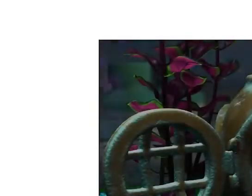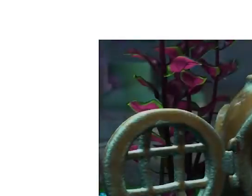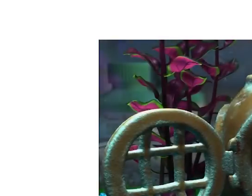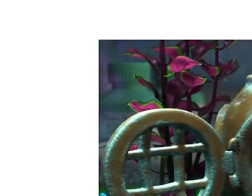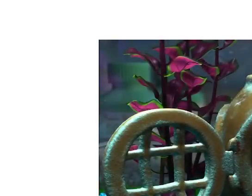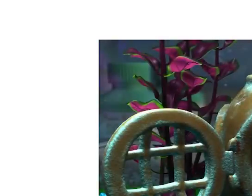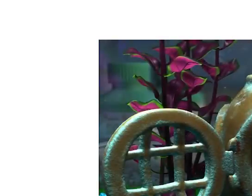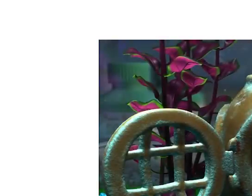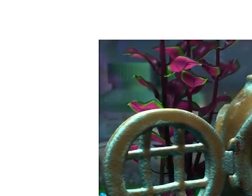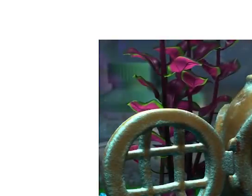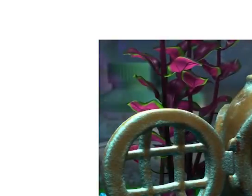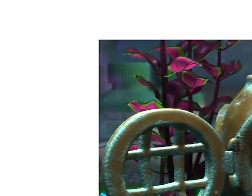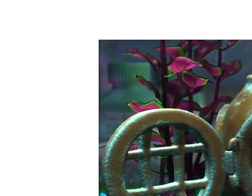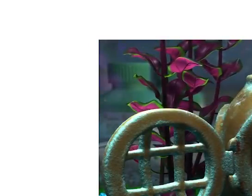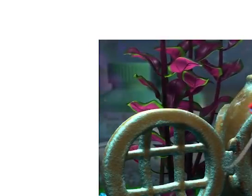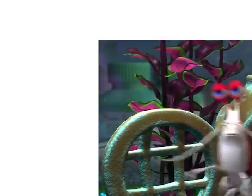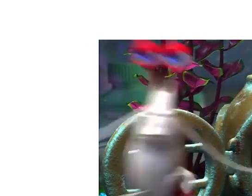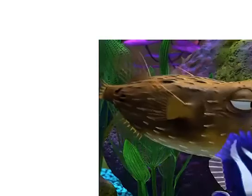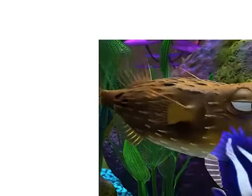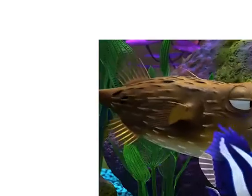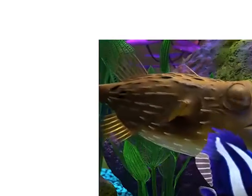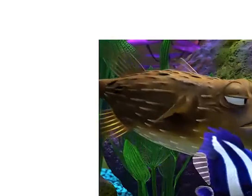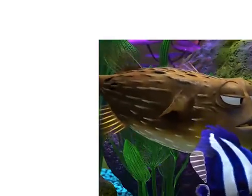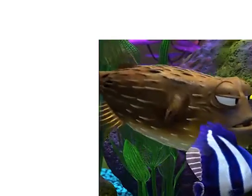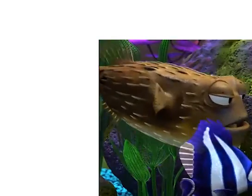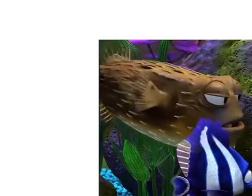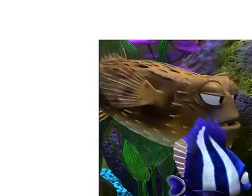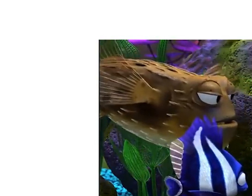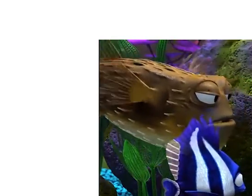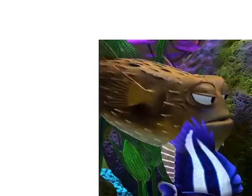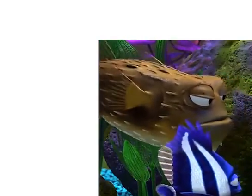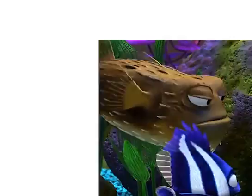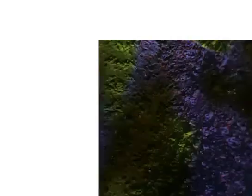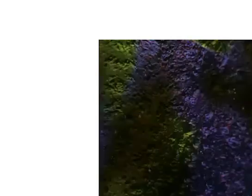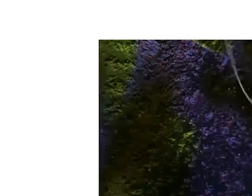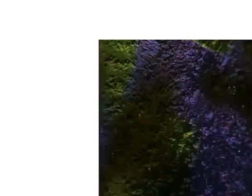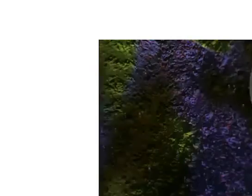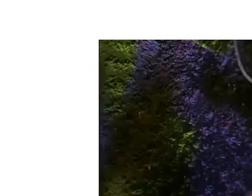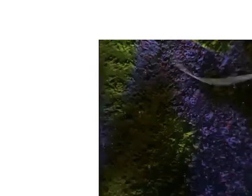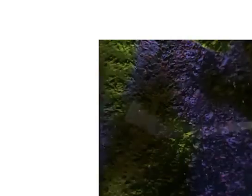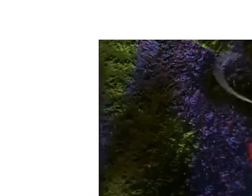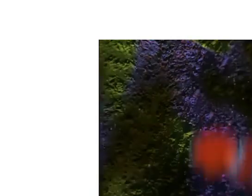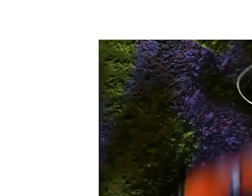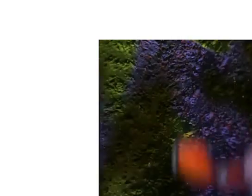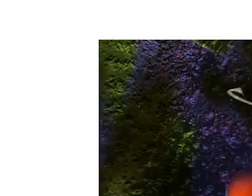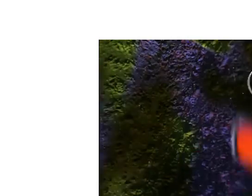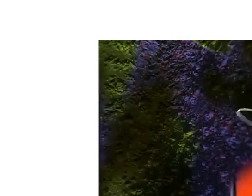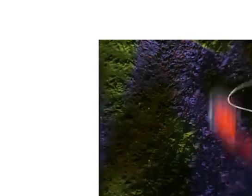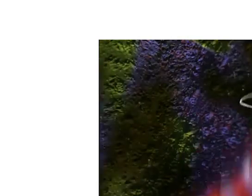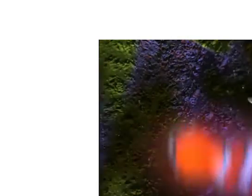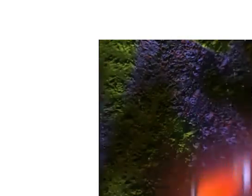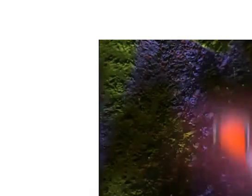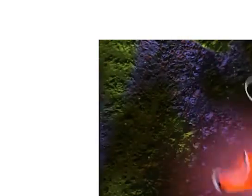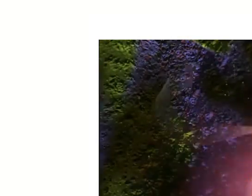mútuo também. Oui. Limpa ele! Oui. É do mar! La mer. Bom.